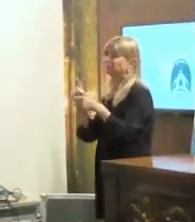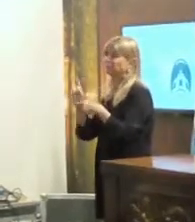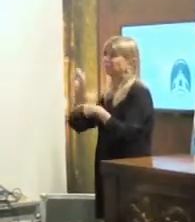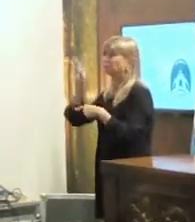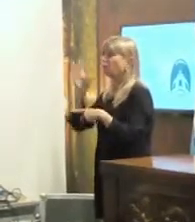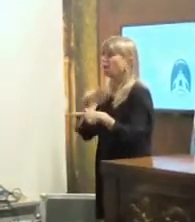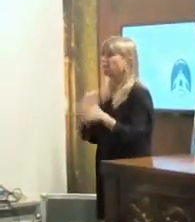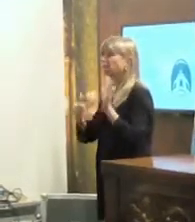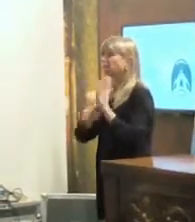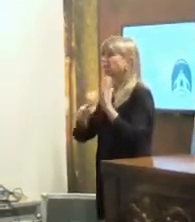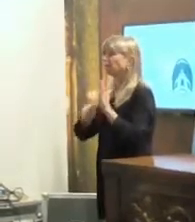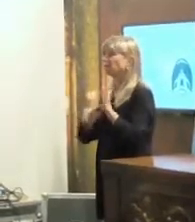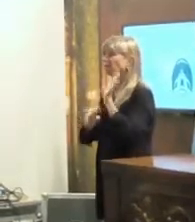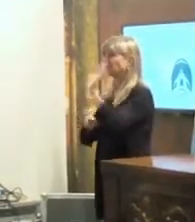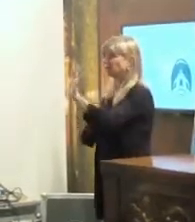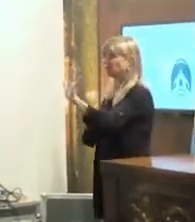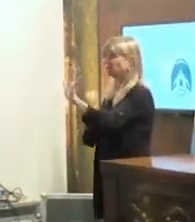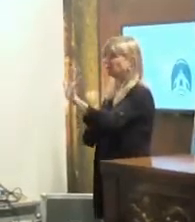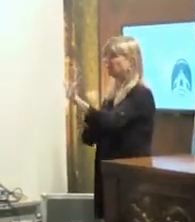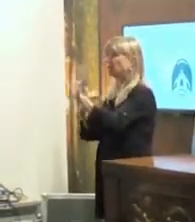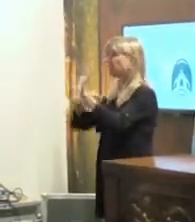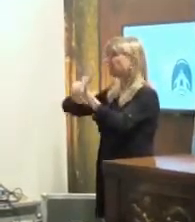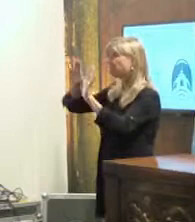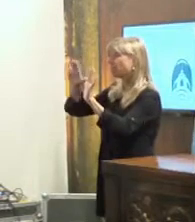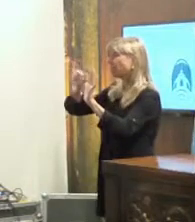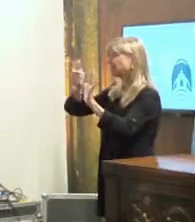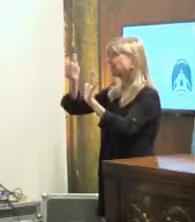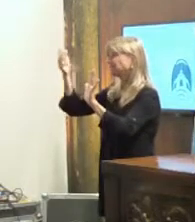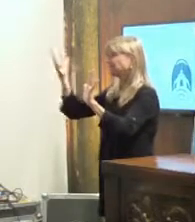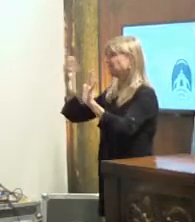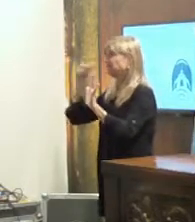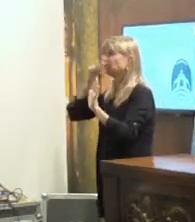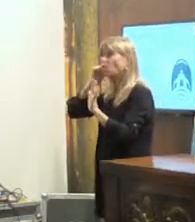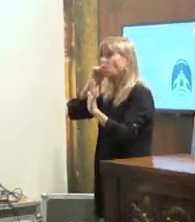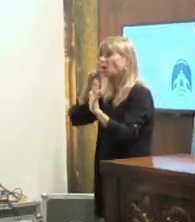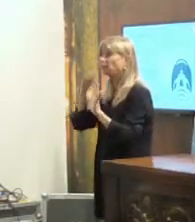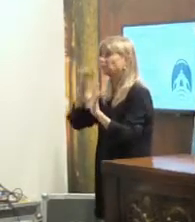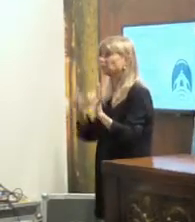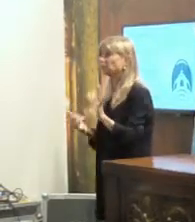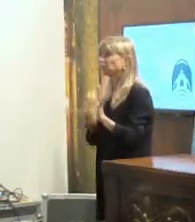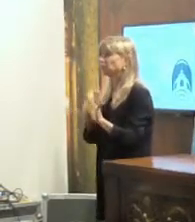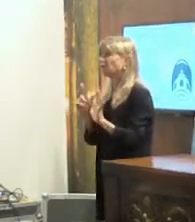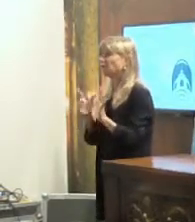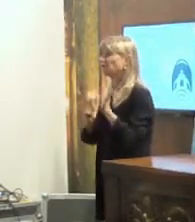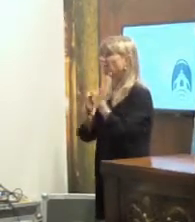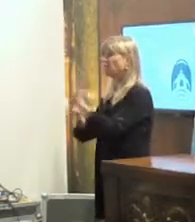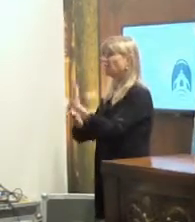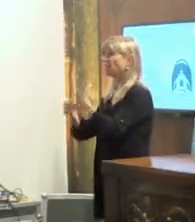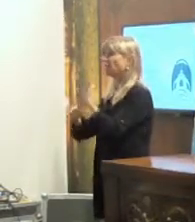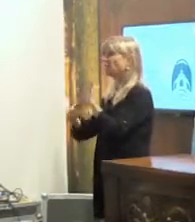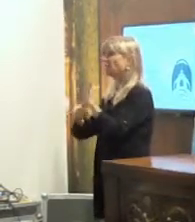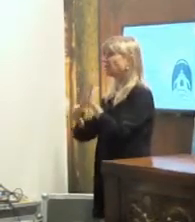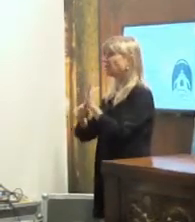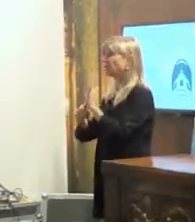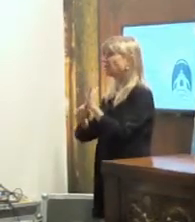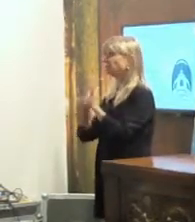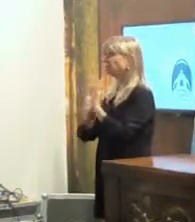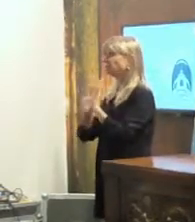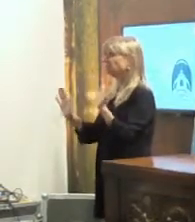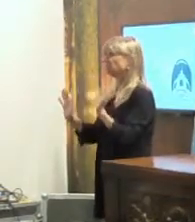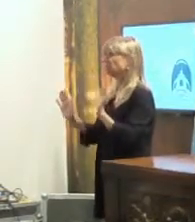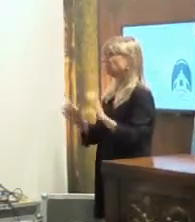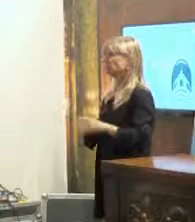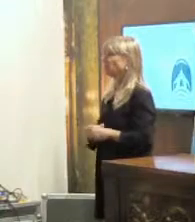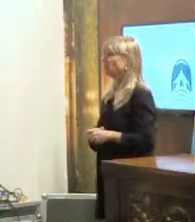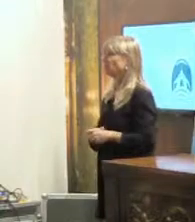su documento. Tiene más de 65 años, gratuidad en el transporte. Y si es jubilado de menor edad que 65, bueno,